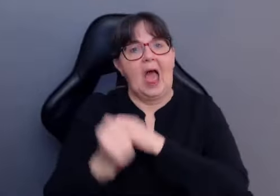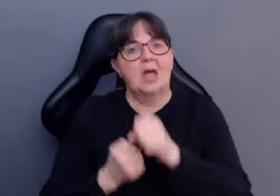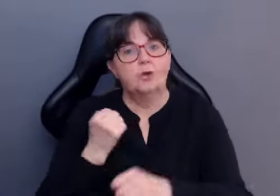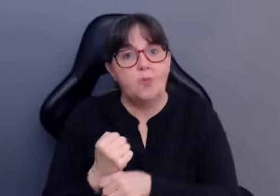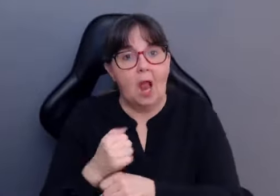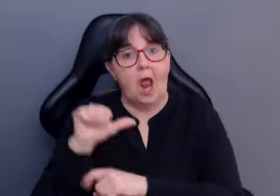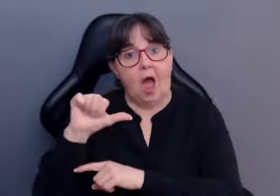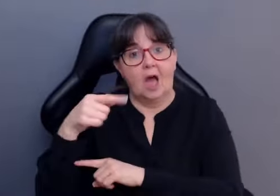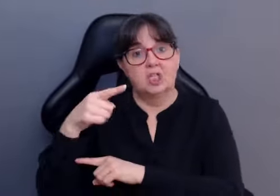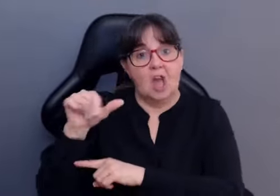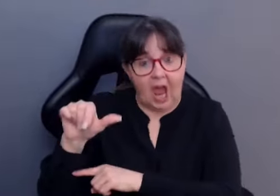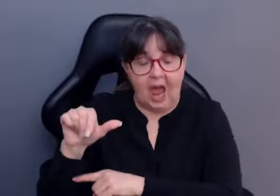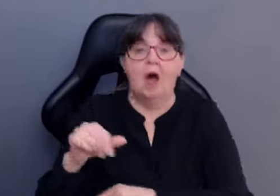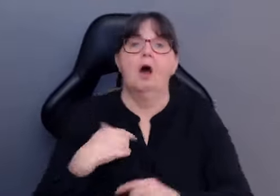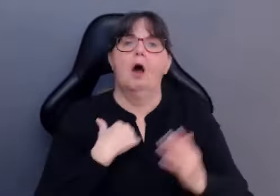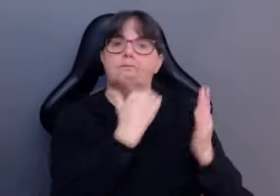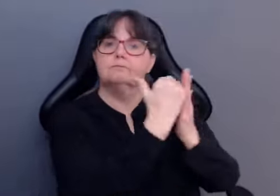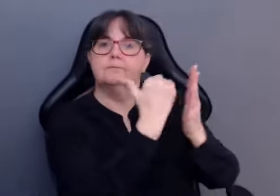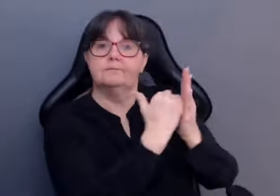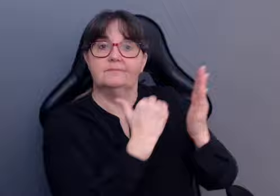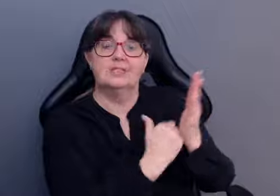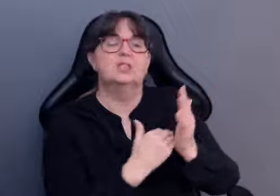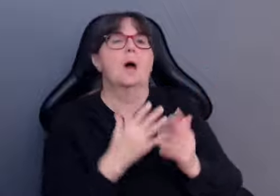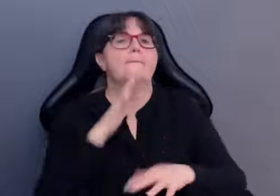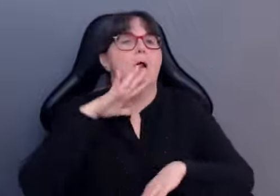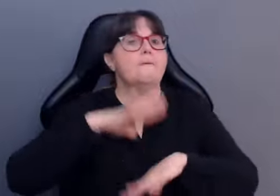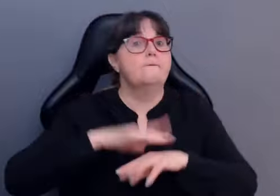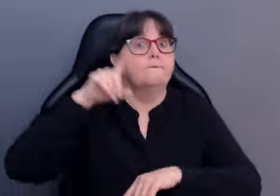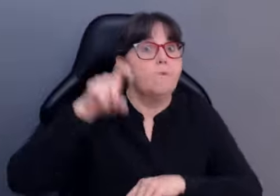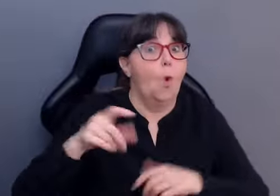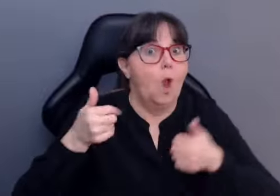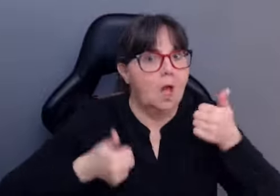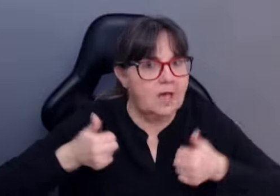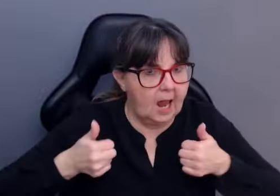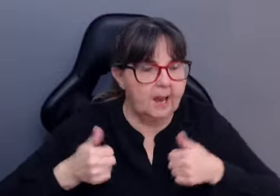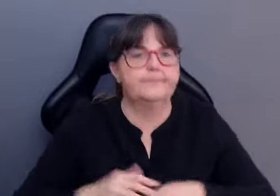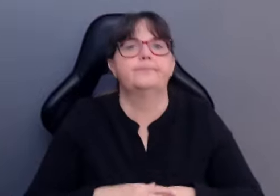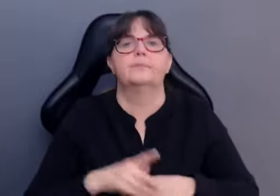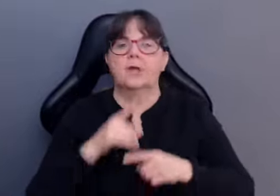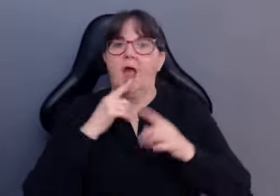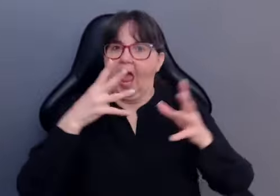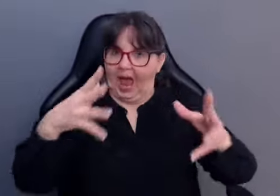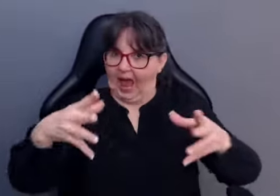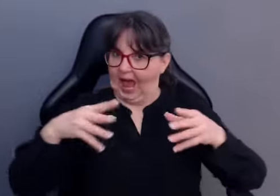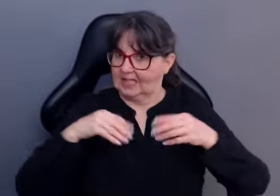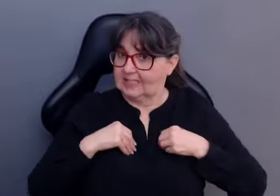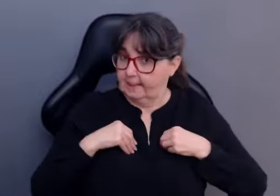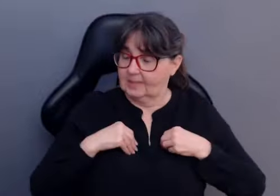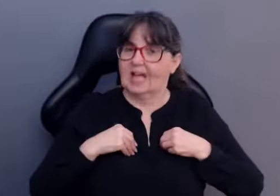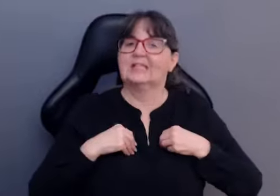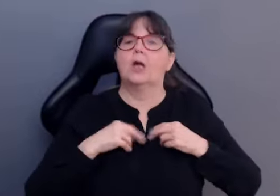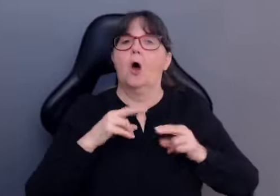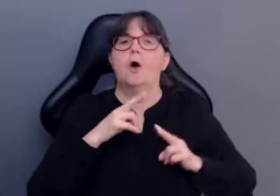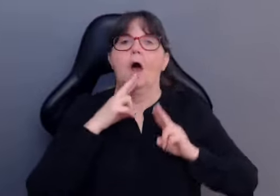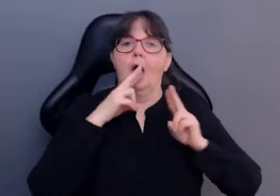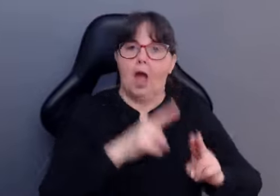doit contenir au minimum les sujets suivants. L'acceptation des rapports d'activité et